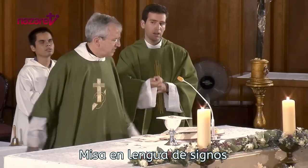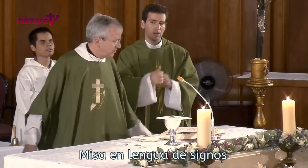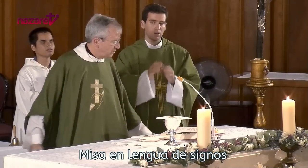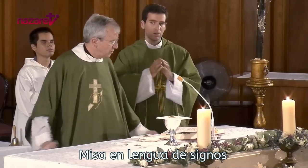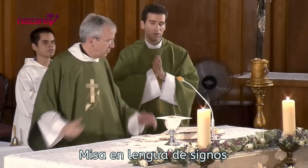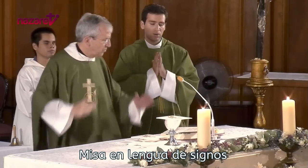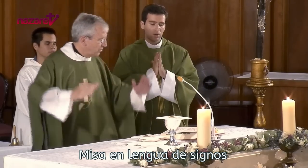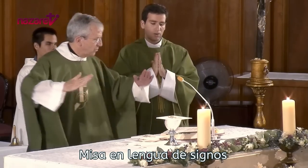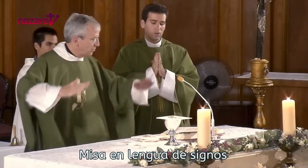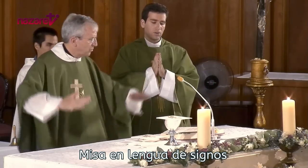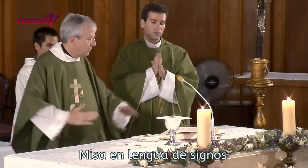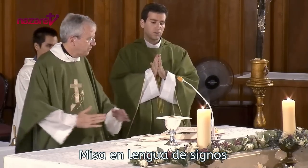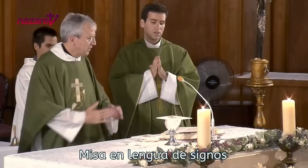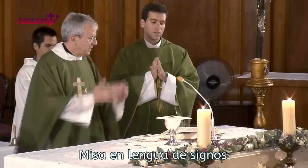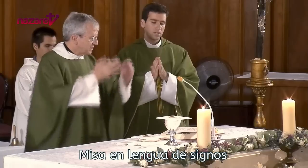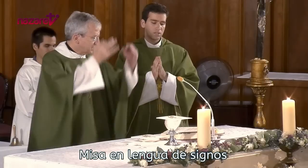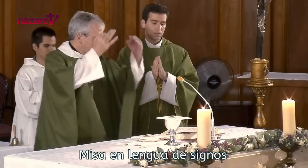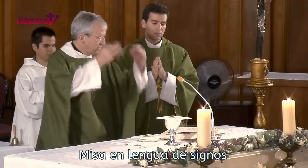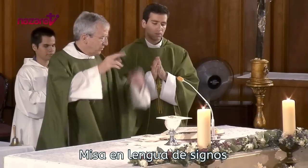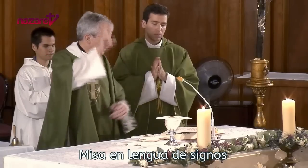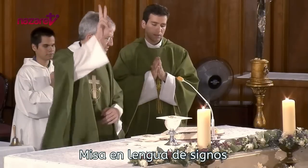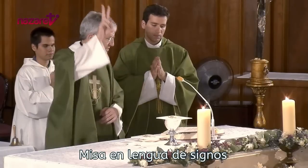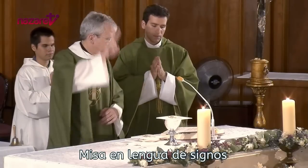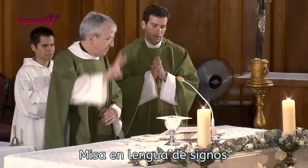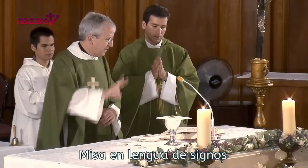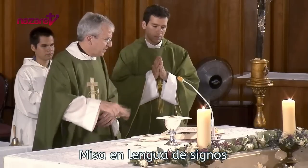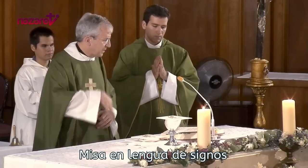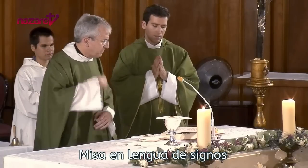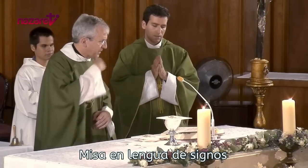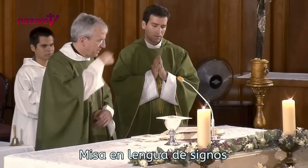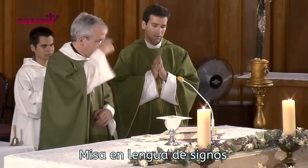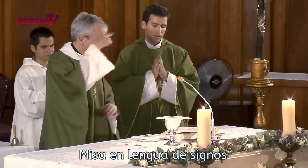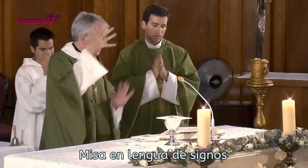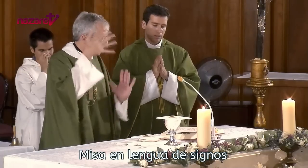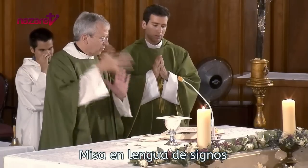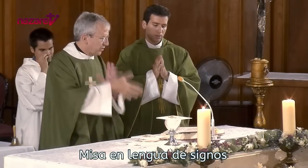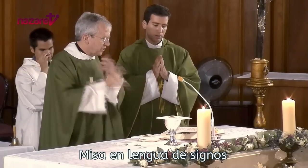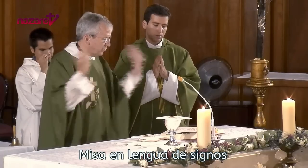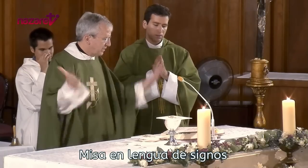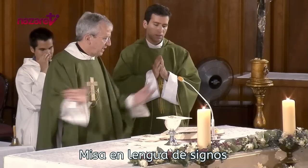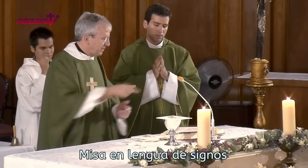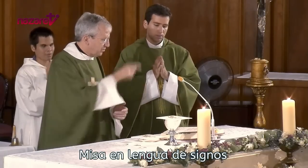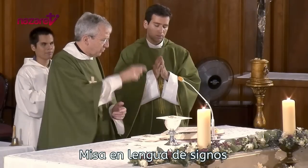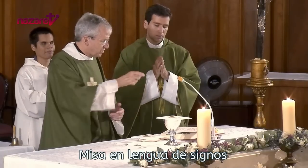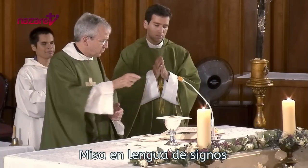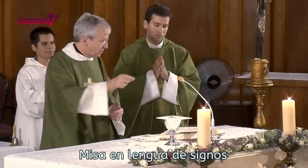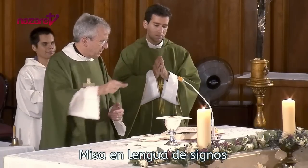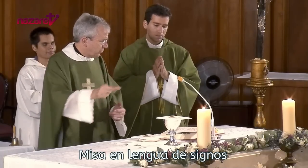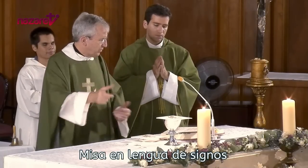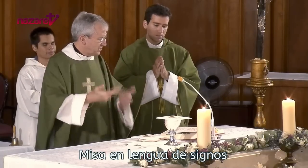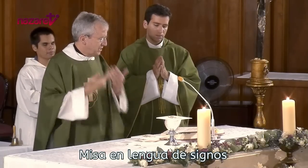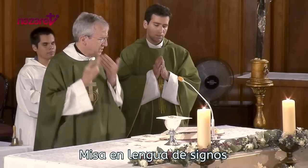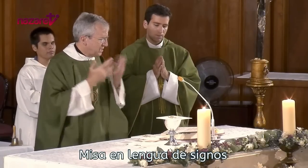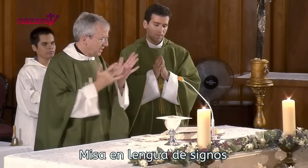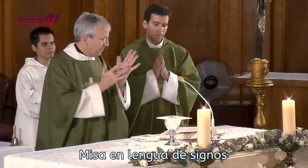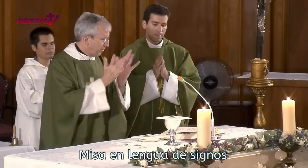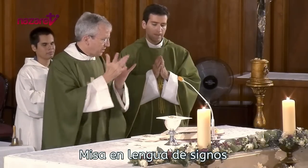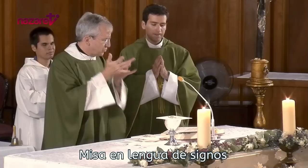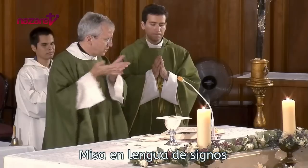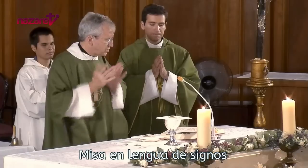cielo. Santo eres en verdad, Padre, y con razón te alaban todas tus criaturas, ya que por Jesucristo, tu